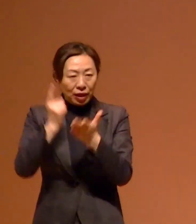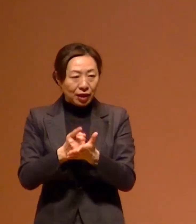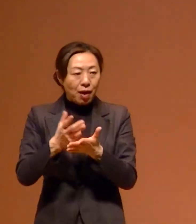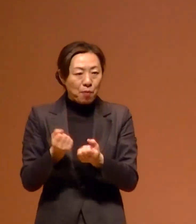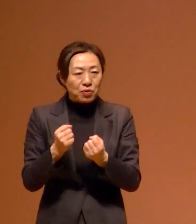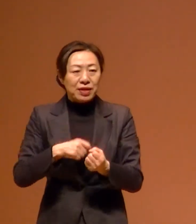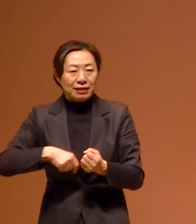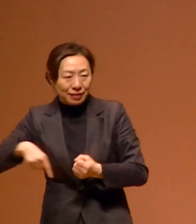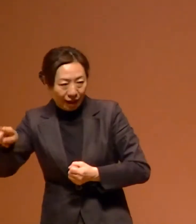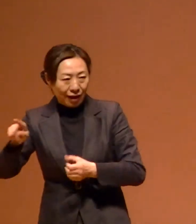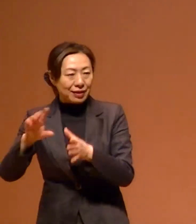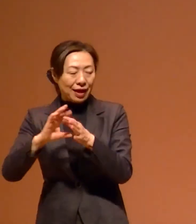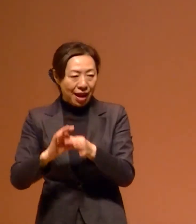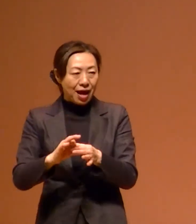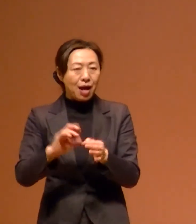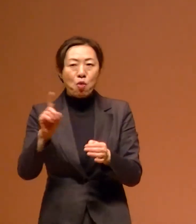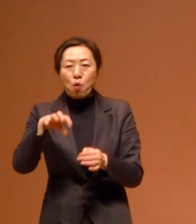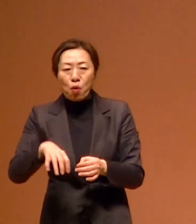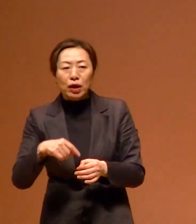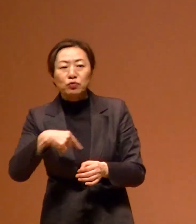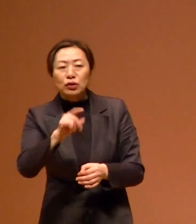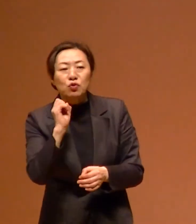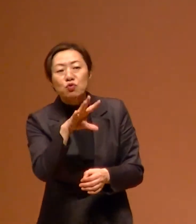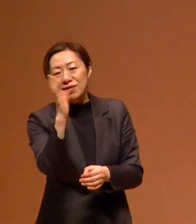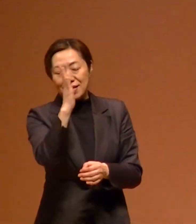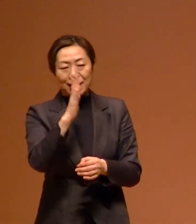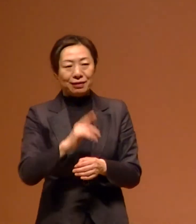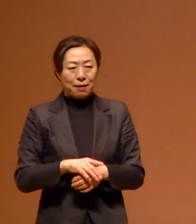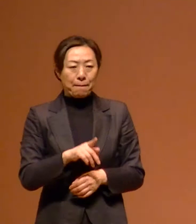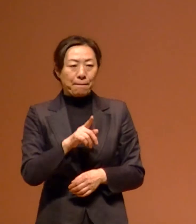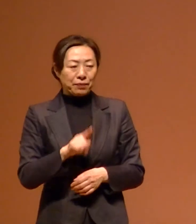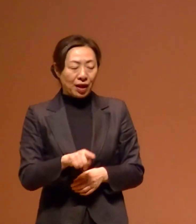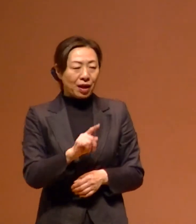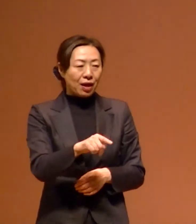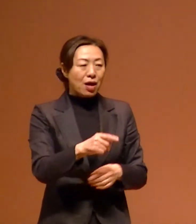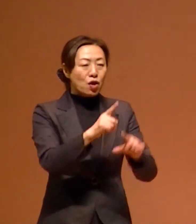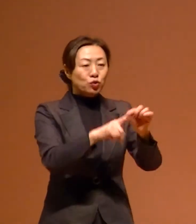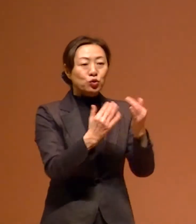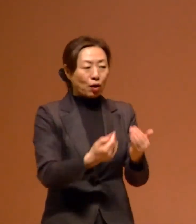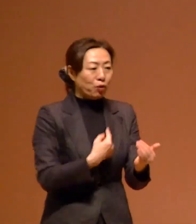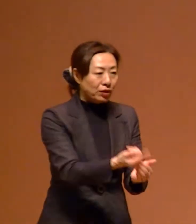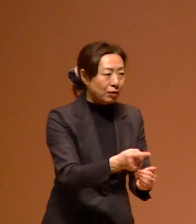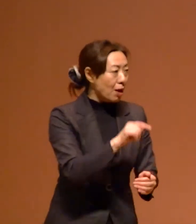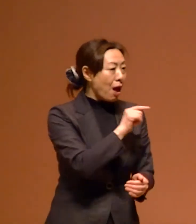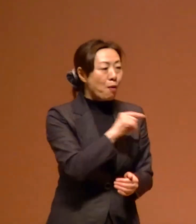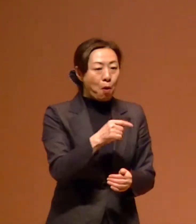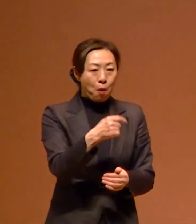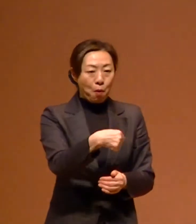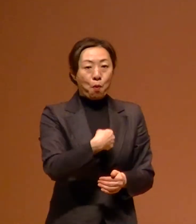ないって中学校で、あなた行方不明ですよって言われて、